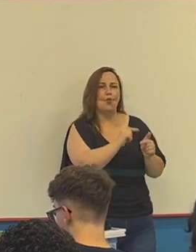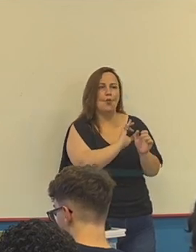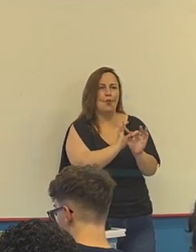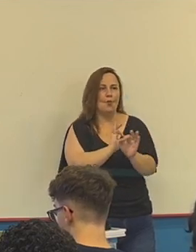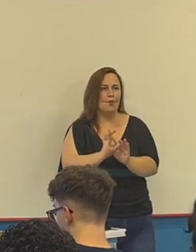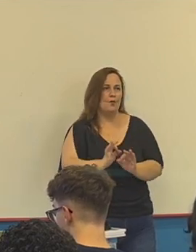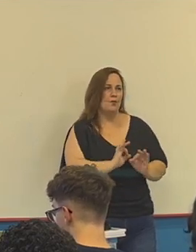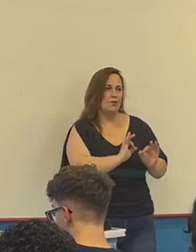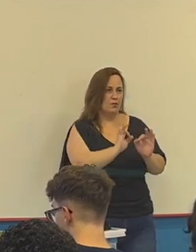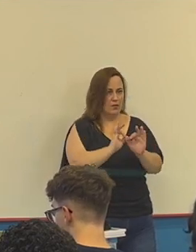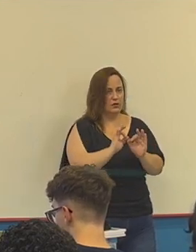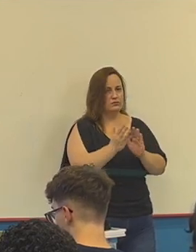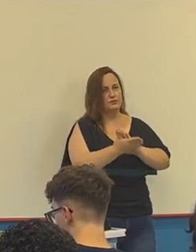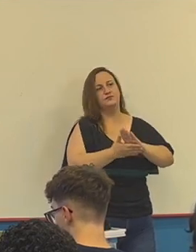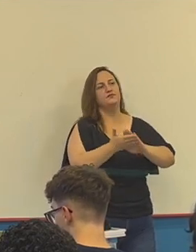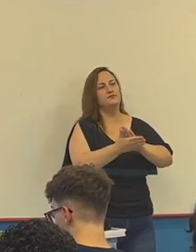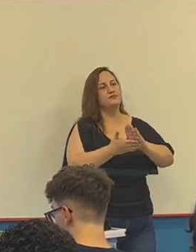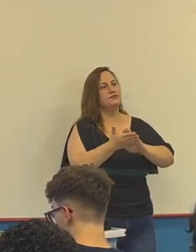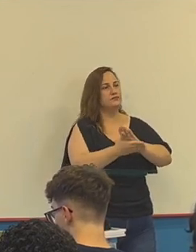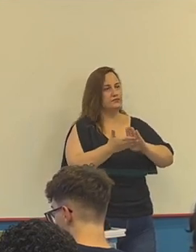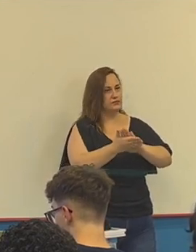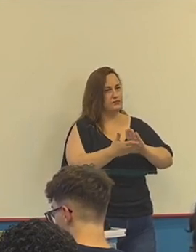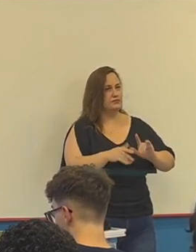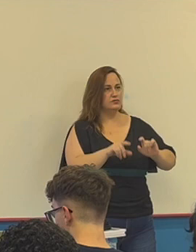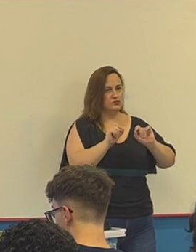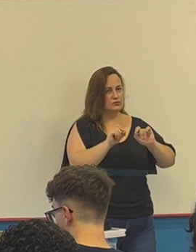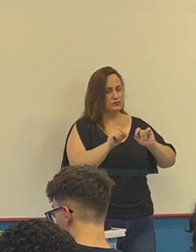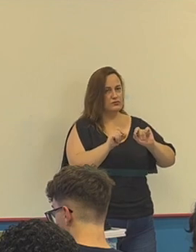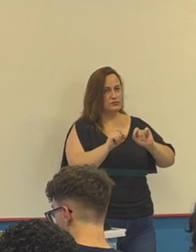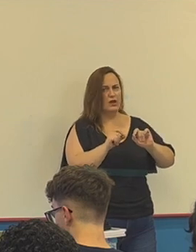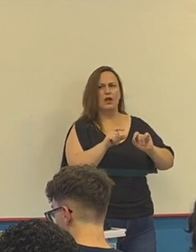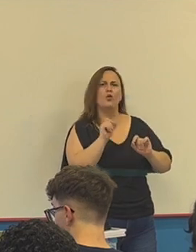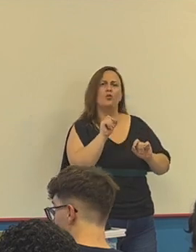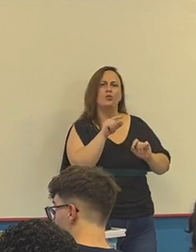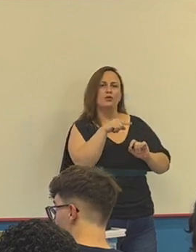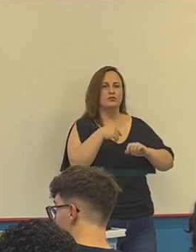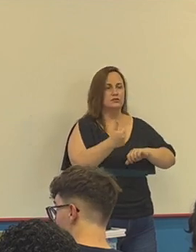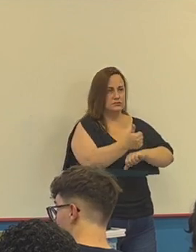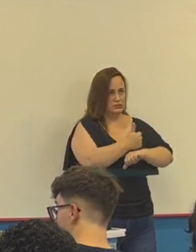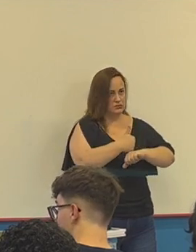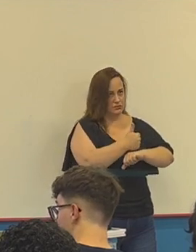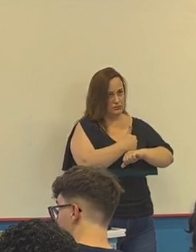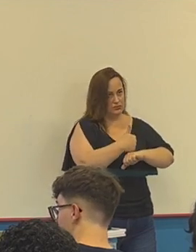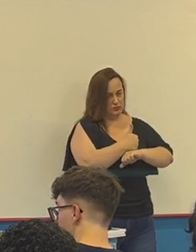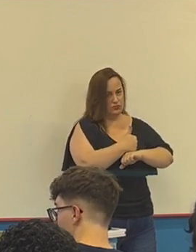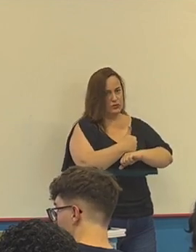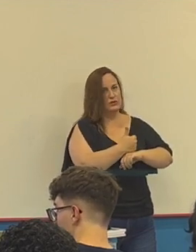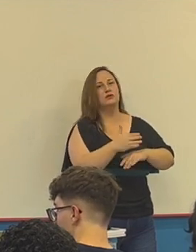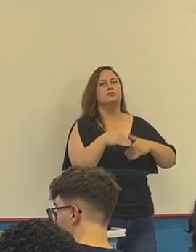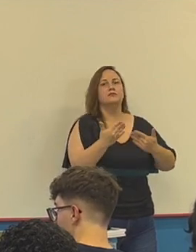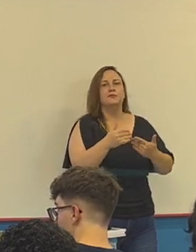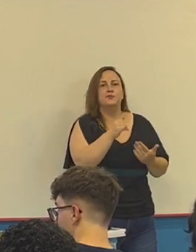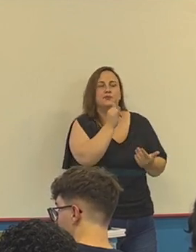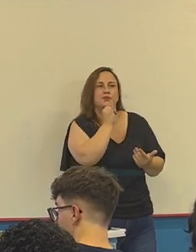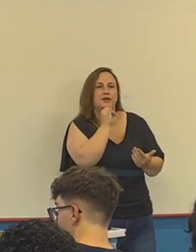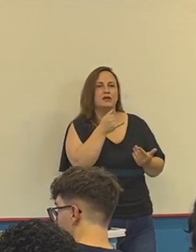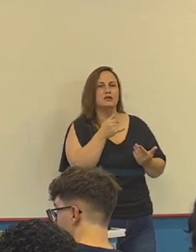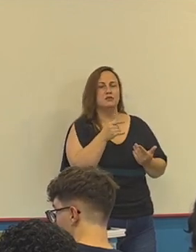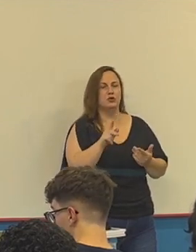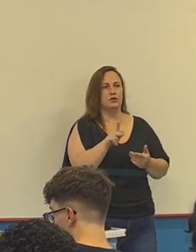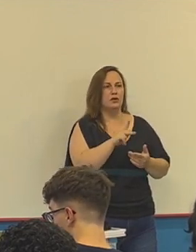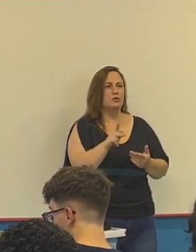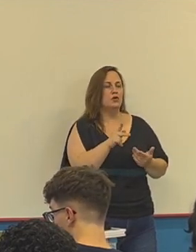visão, né, essa abertura de o que você quer ser. Ah, então, assim, por exemplo, eu estava vendo alguma professora